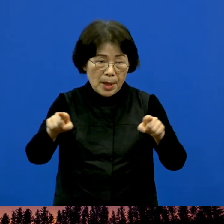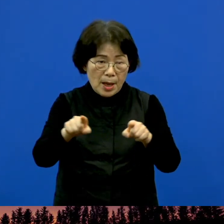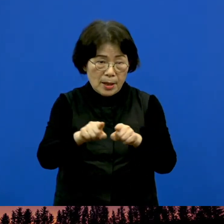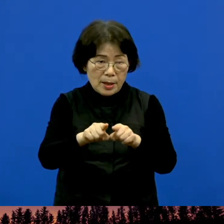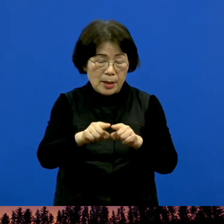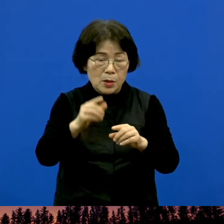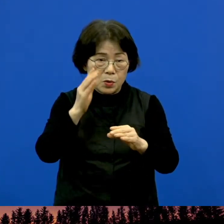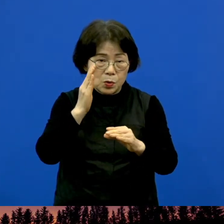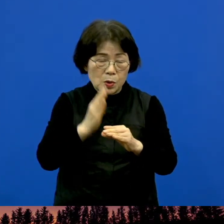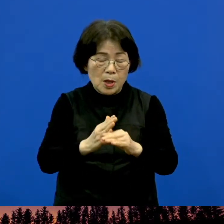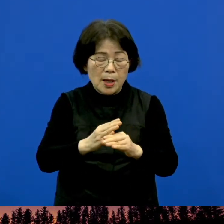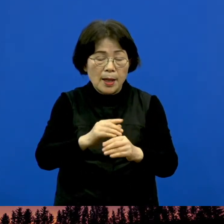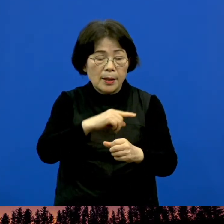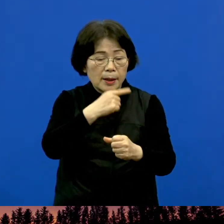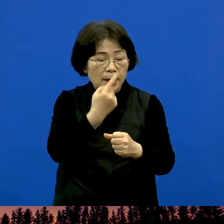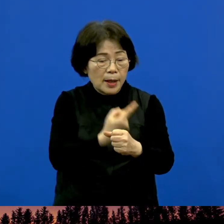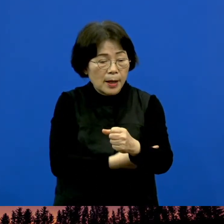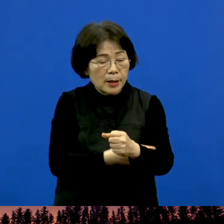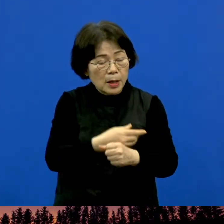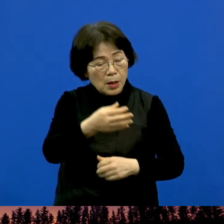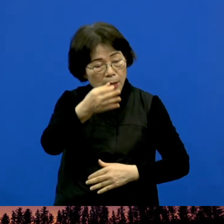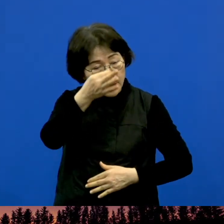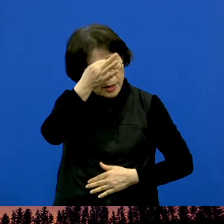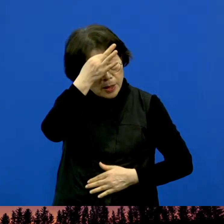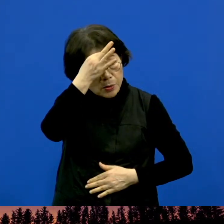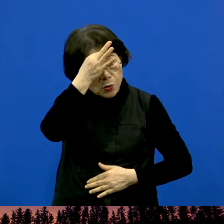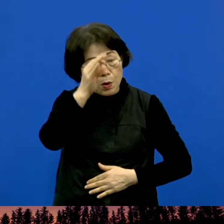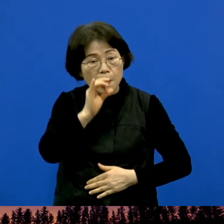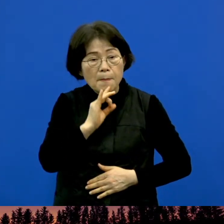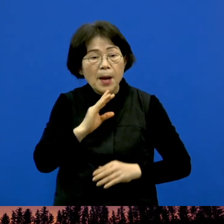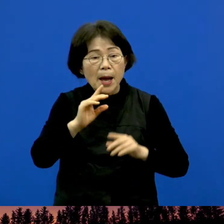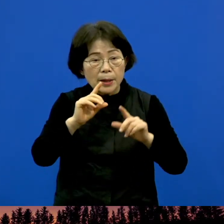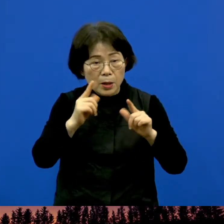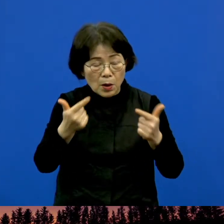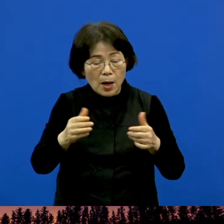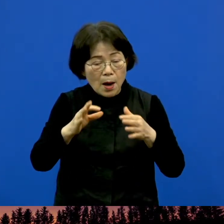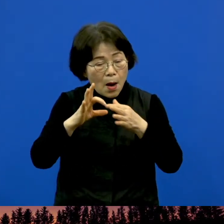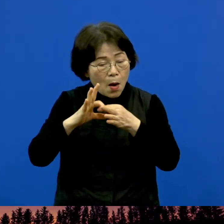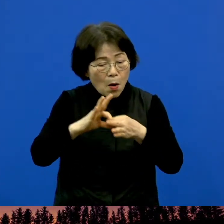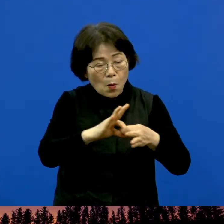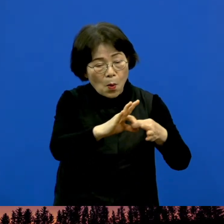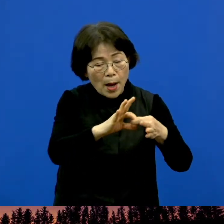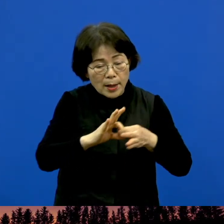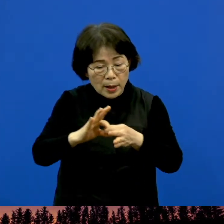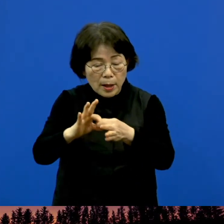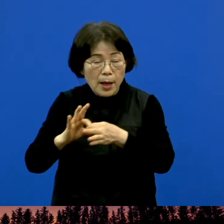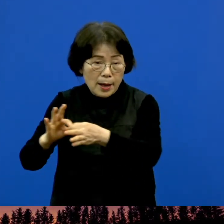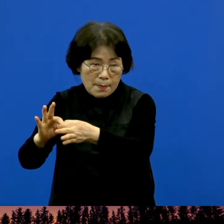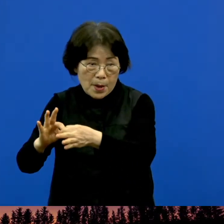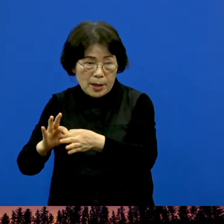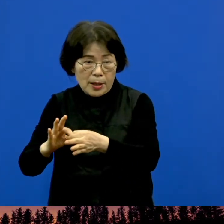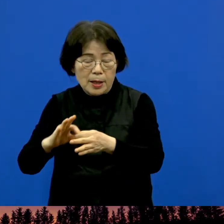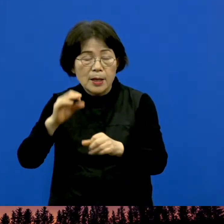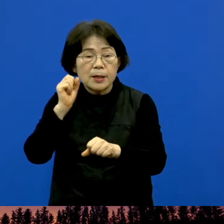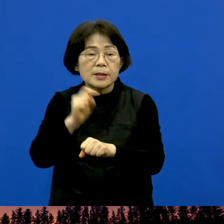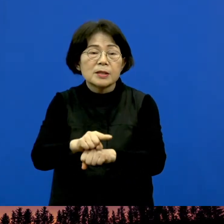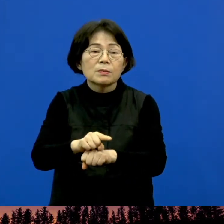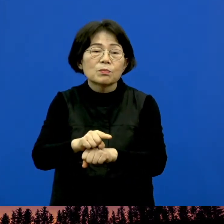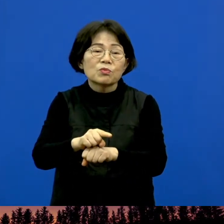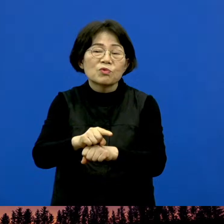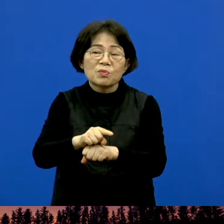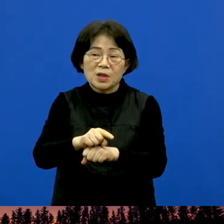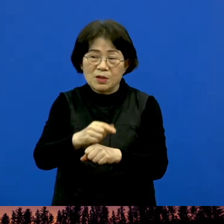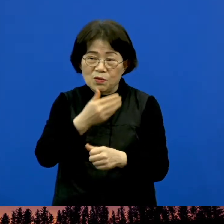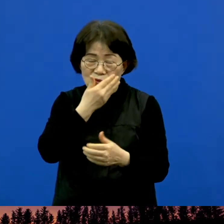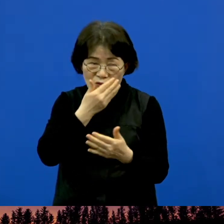있느냐면 능력과 기술과 재주만으로 안 되고 관계를 맺는 성품의 문제가 있는 거죠.